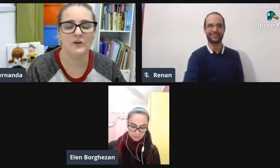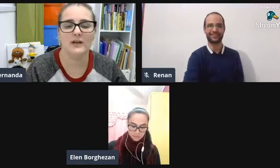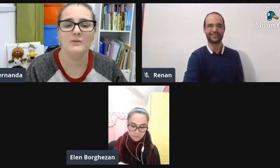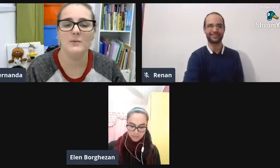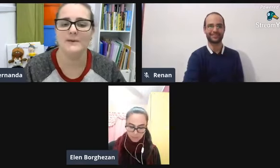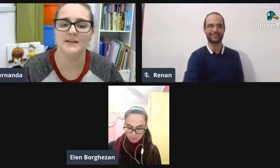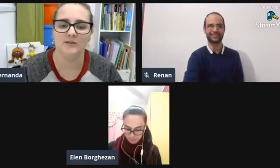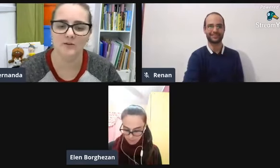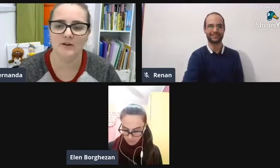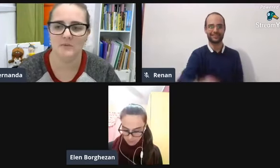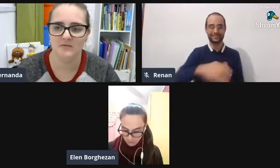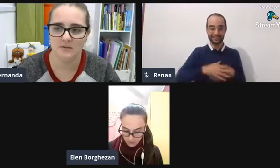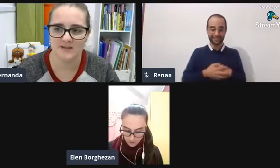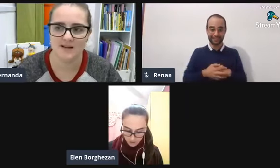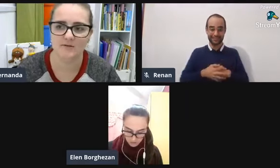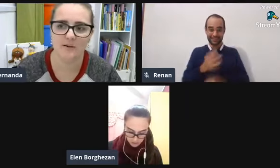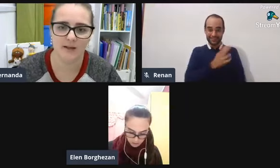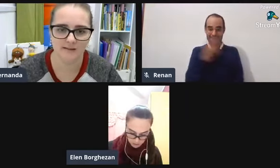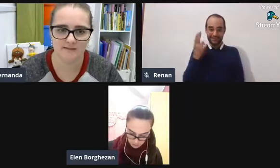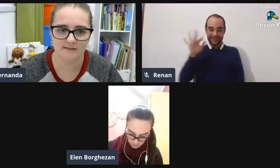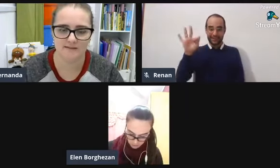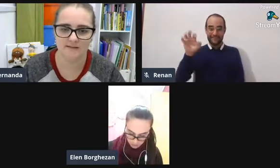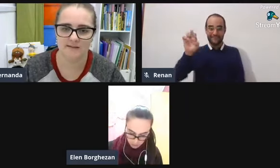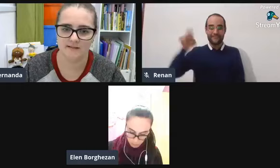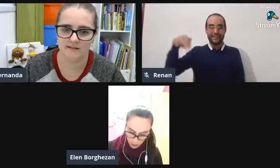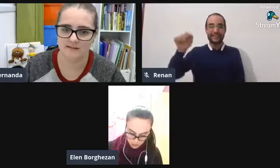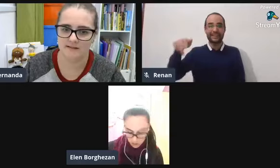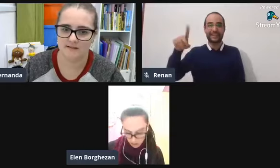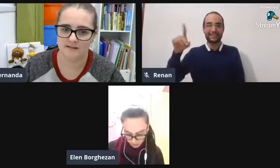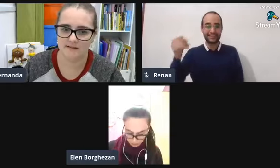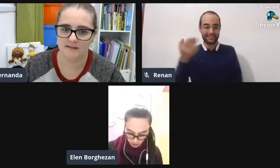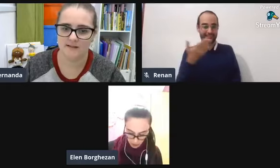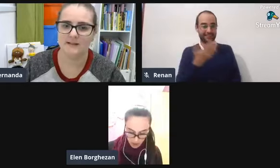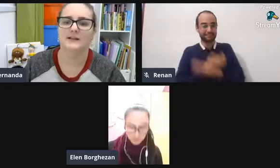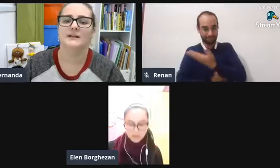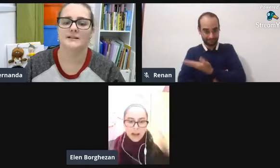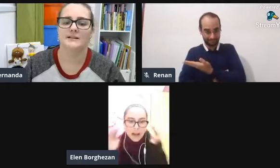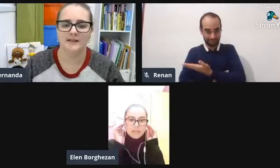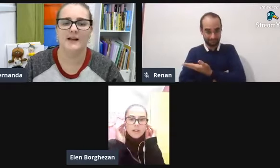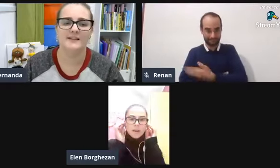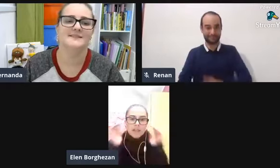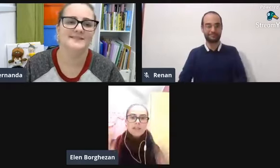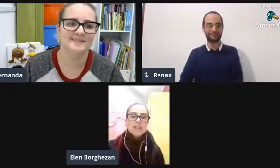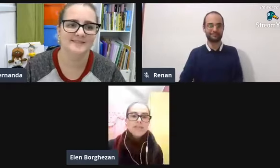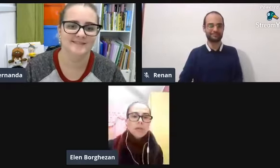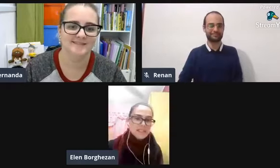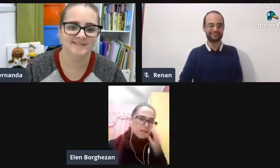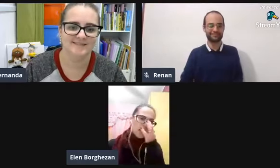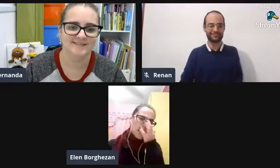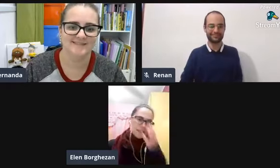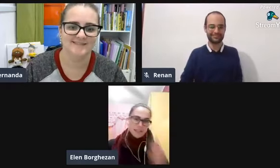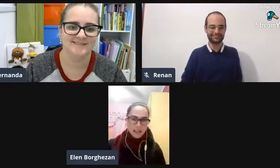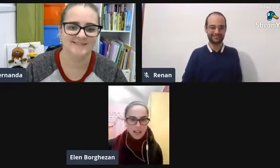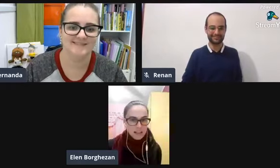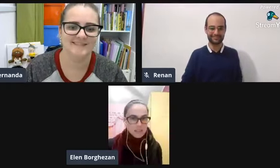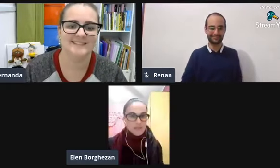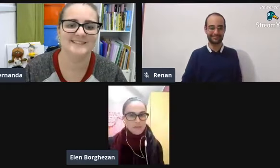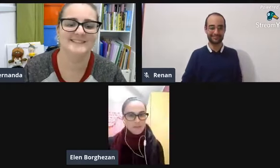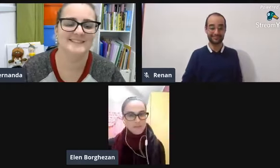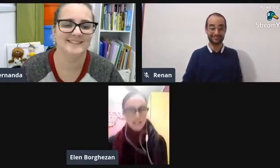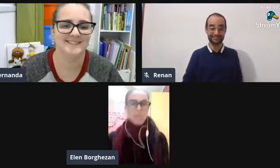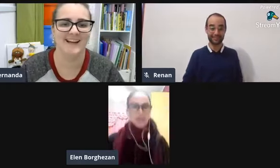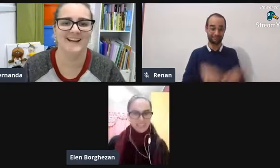sou. Tu quer que eu me apresento na minha formação também? Pode ser, claro, não é? Tu não fez formação de graça, tá lá,